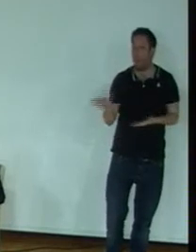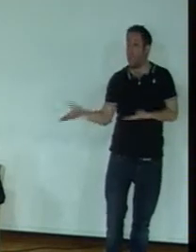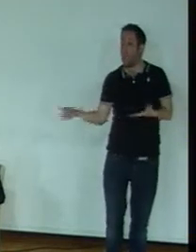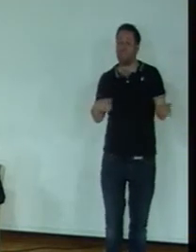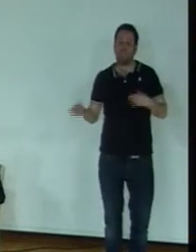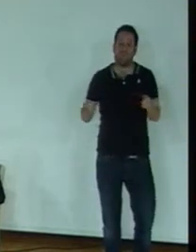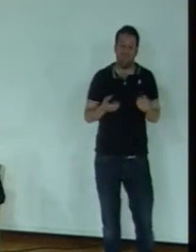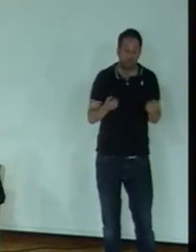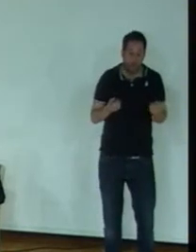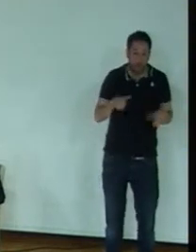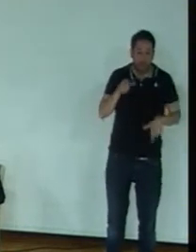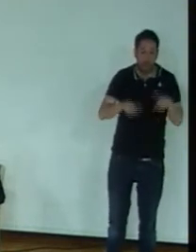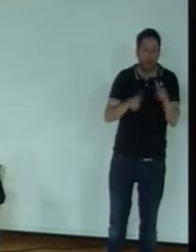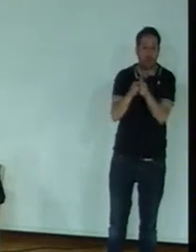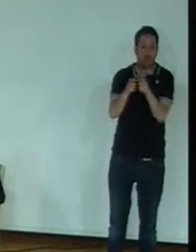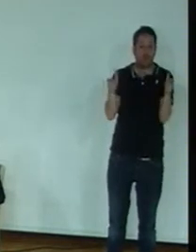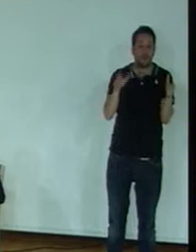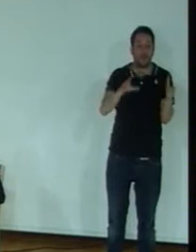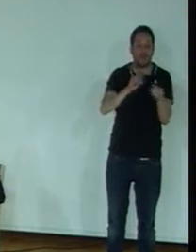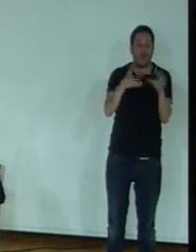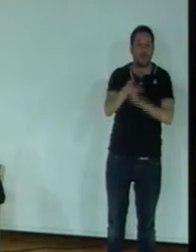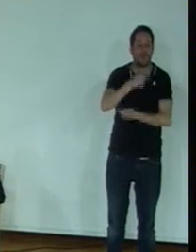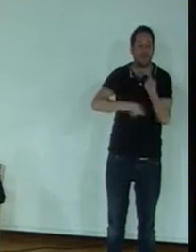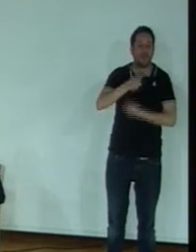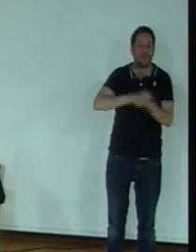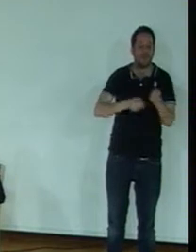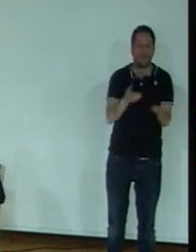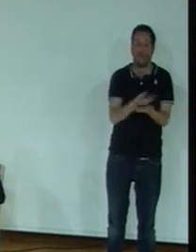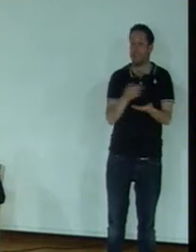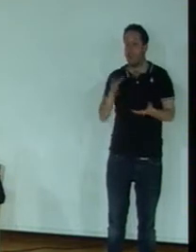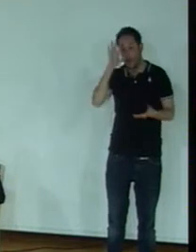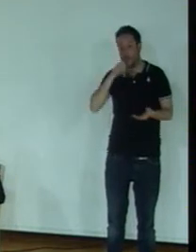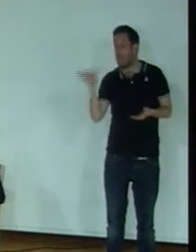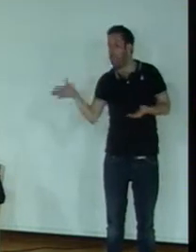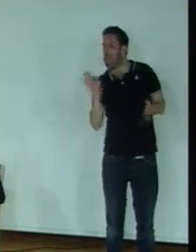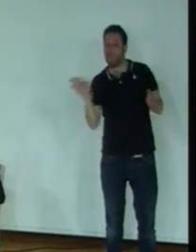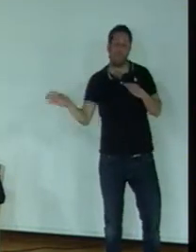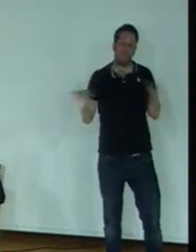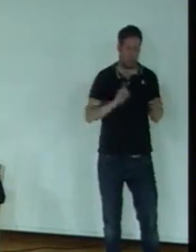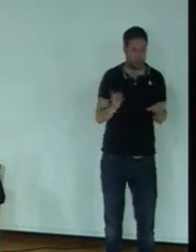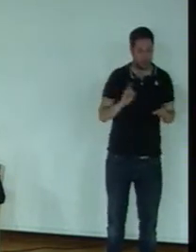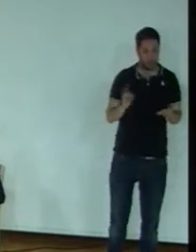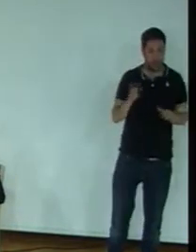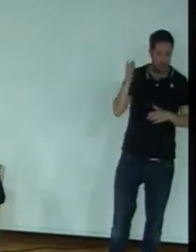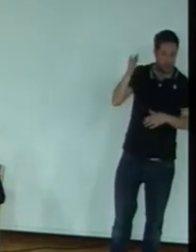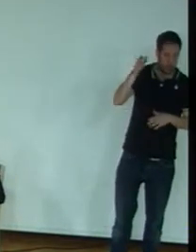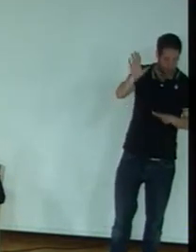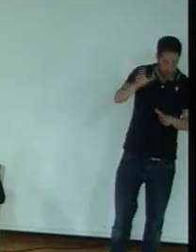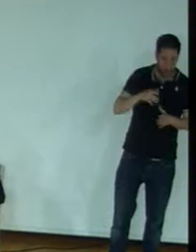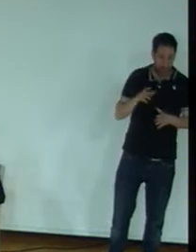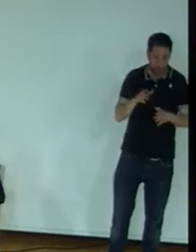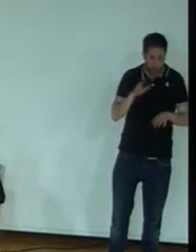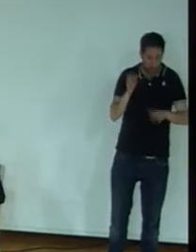ce que font 99% des boîtes de e-commerce, qui est collecter des données à tout hasard. On verra bien, ça servira bien un jour. Ce qui est une